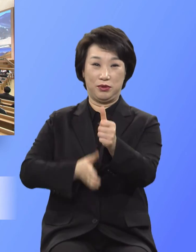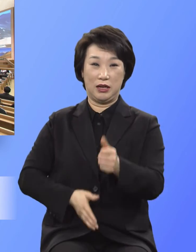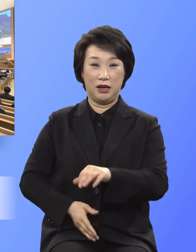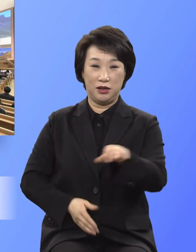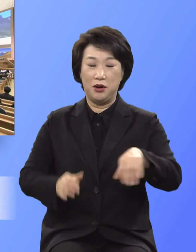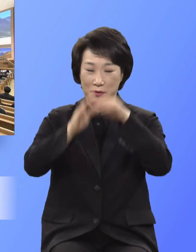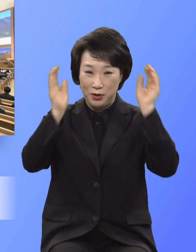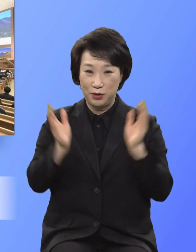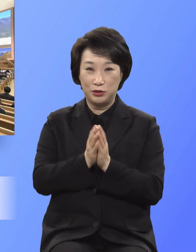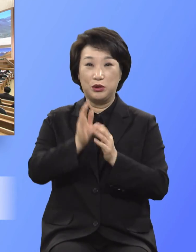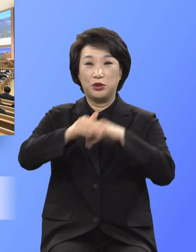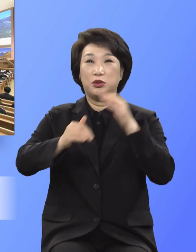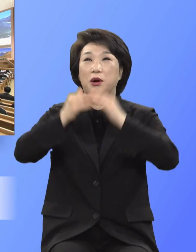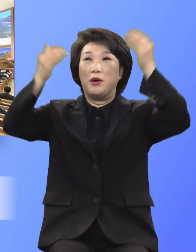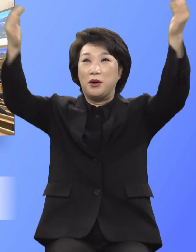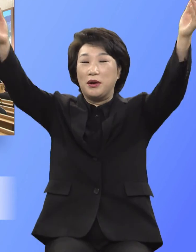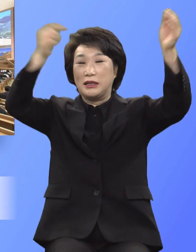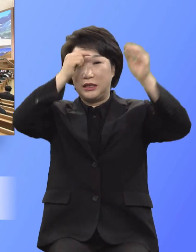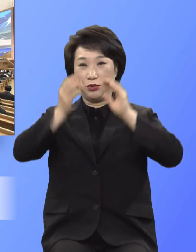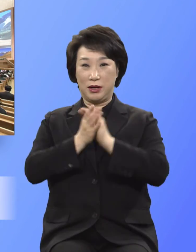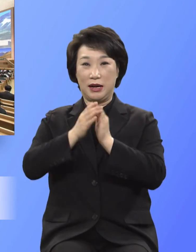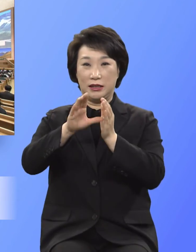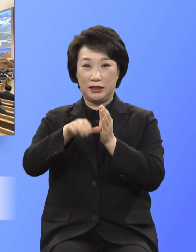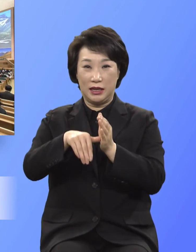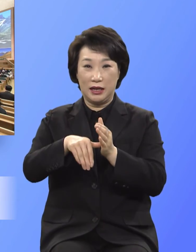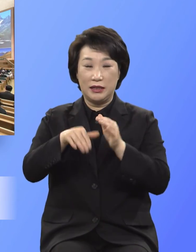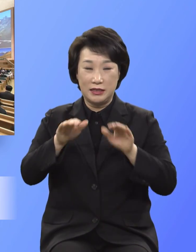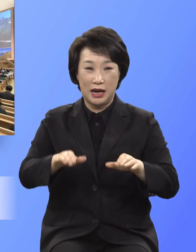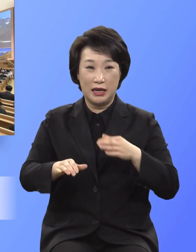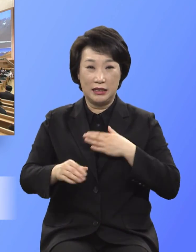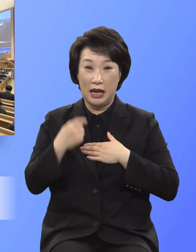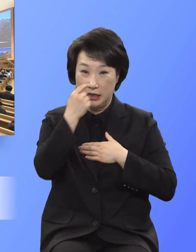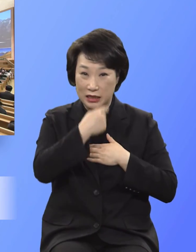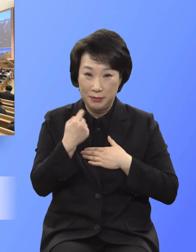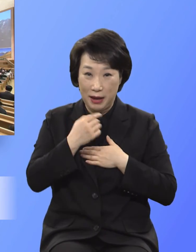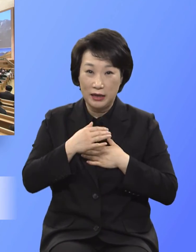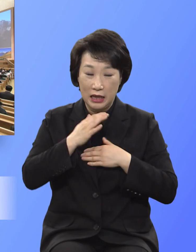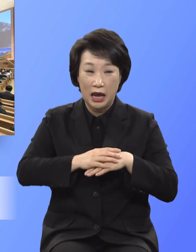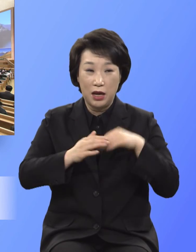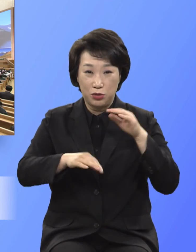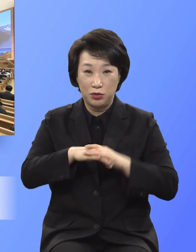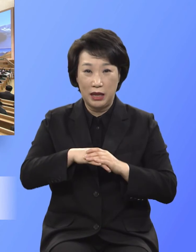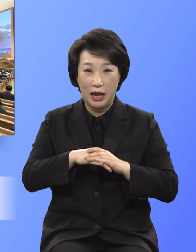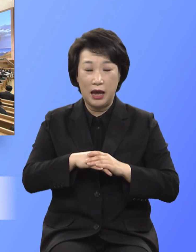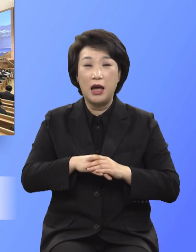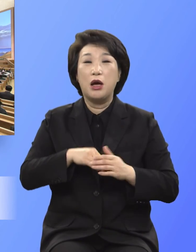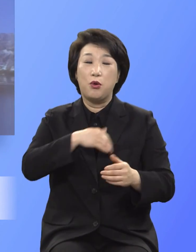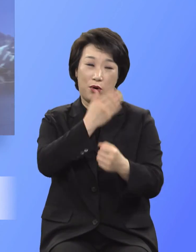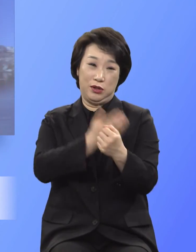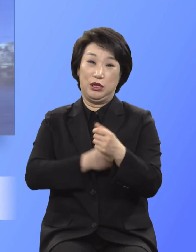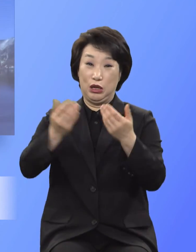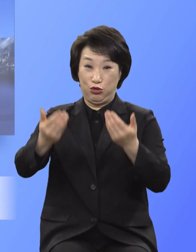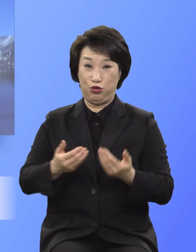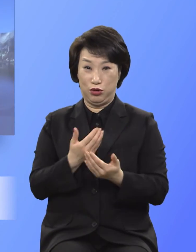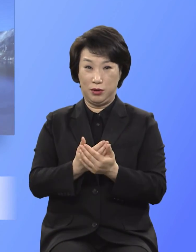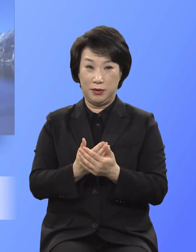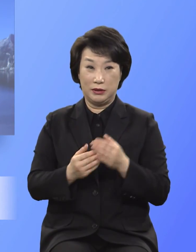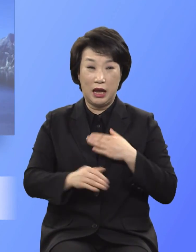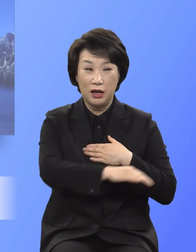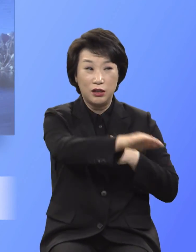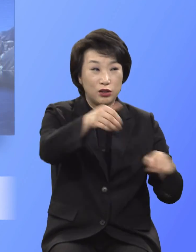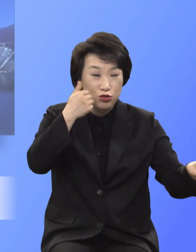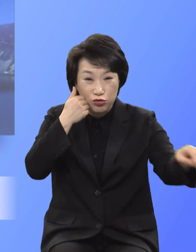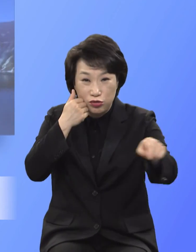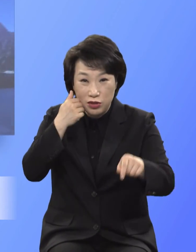우리 모두 두 손 번쩍 들고 기도할 때 내 입술에 권세를 주시옵소서. 내가